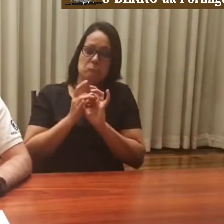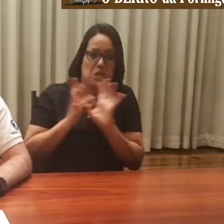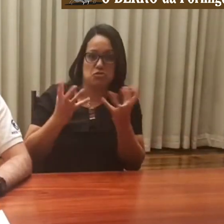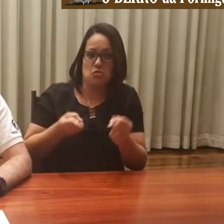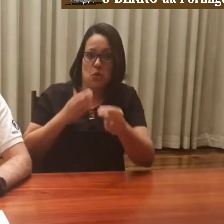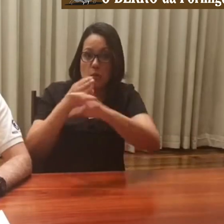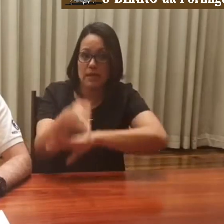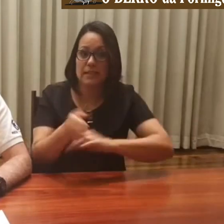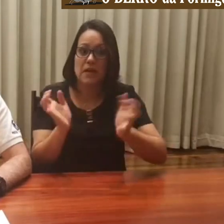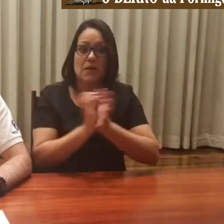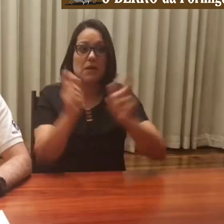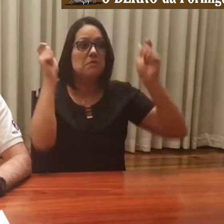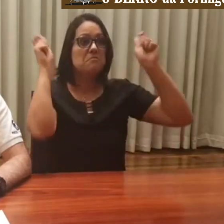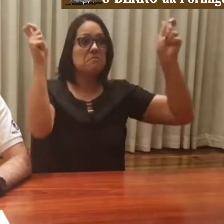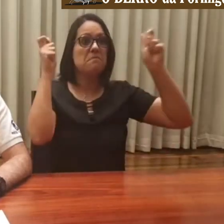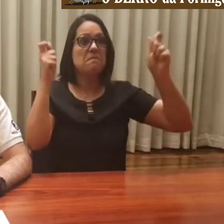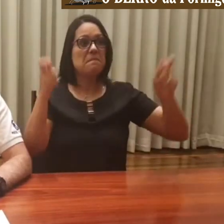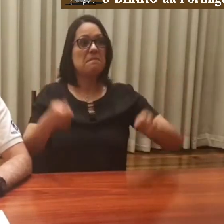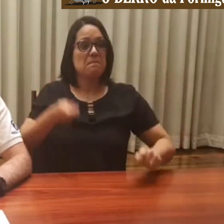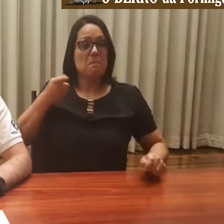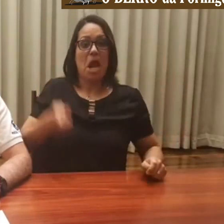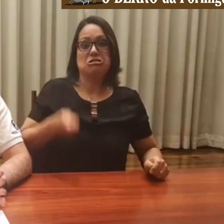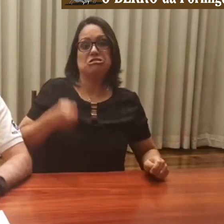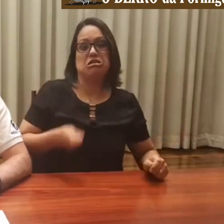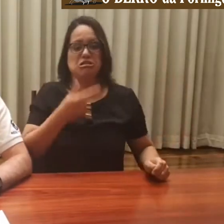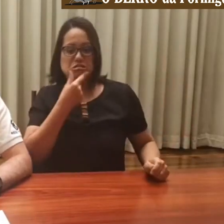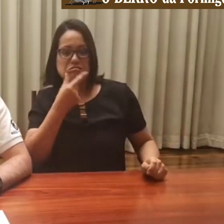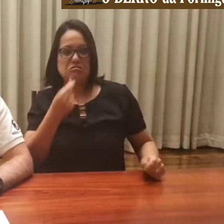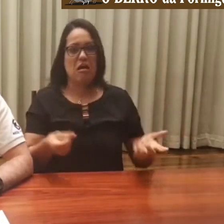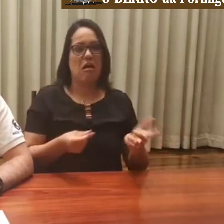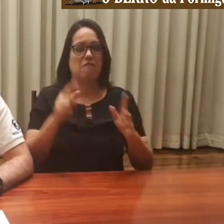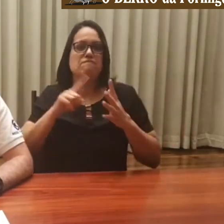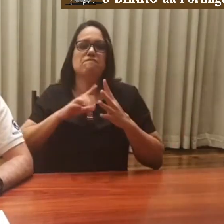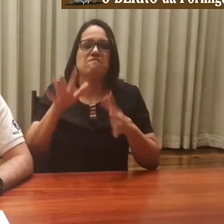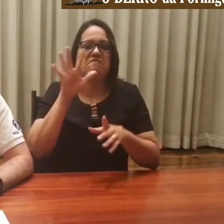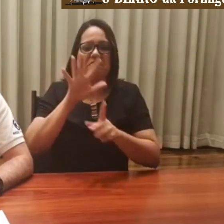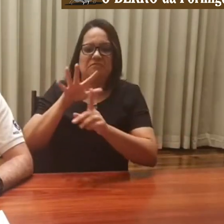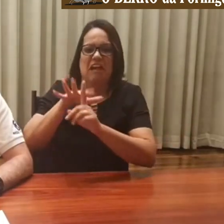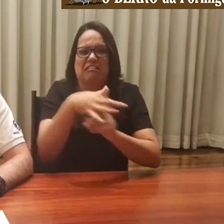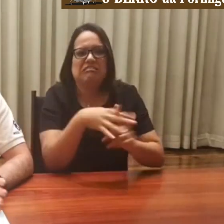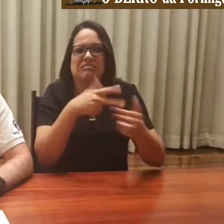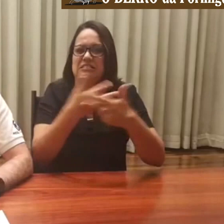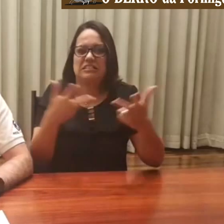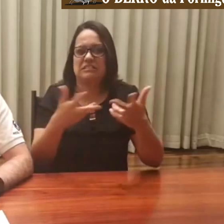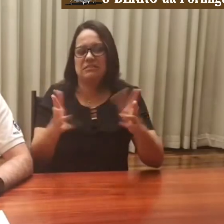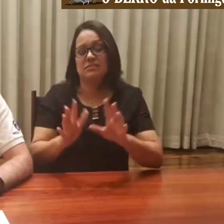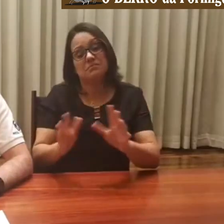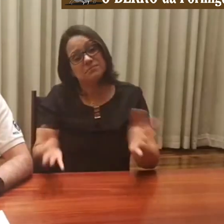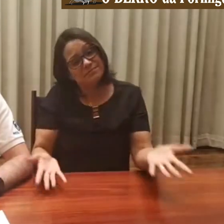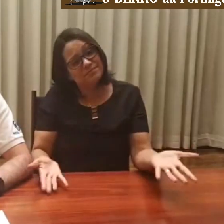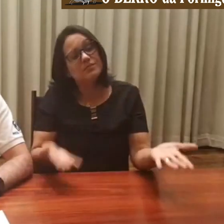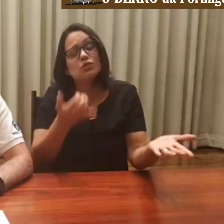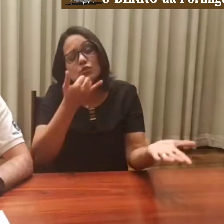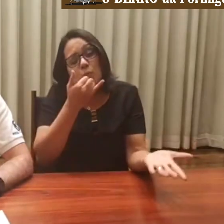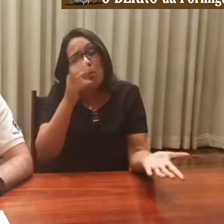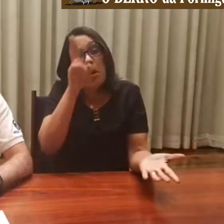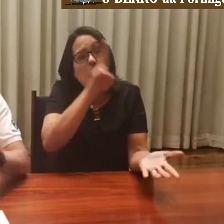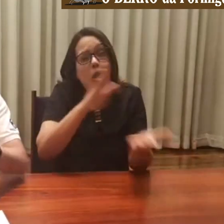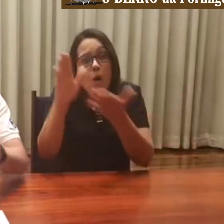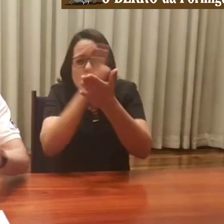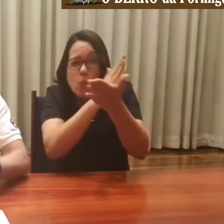com aqueles jargões, né, machista, fascista, racista, não passarão. Em parte, nossa universidade está contaminada, em